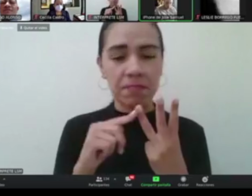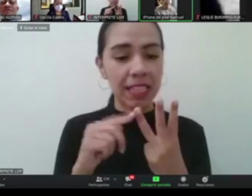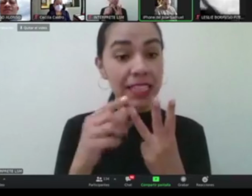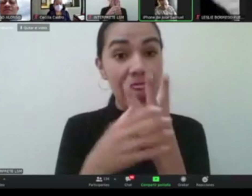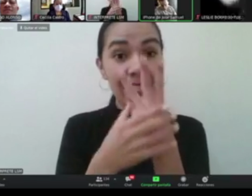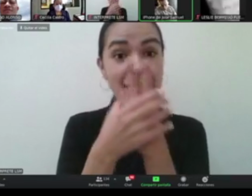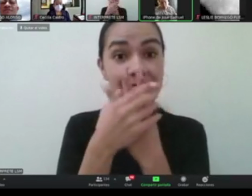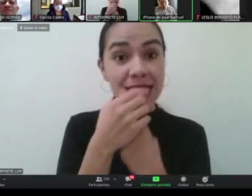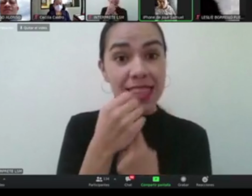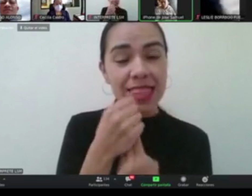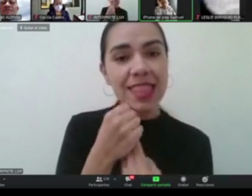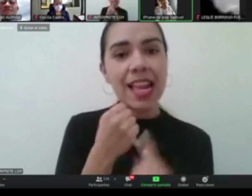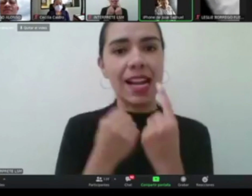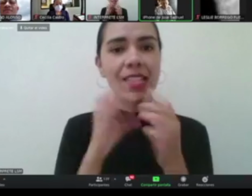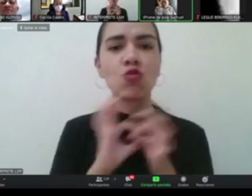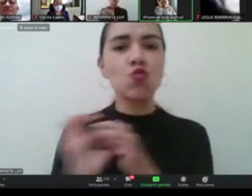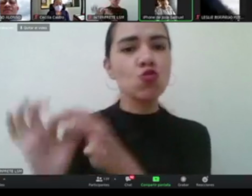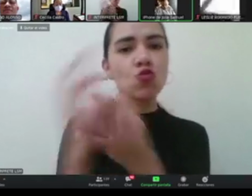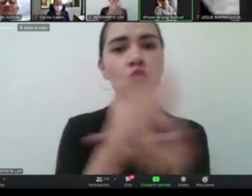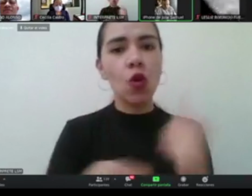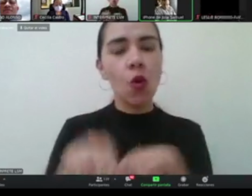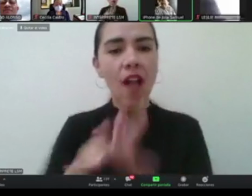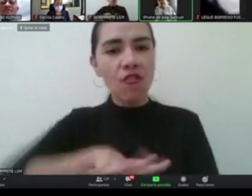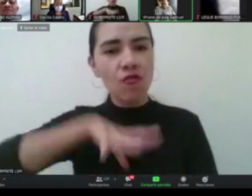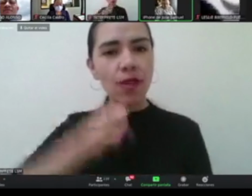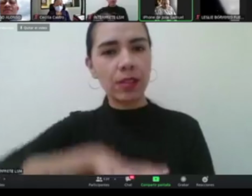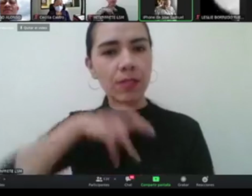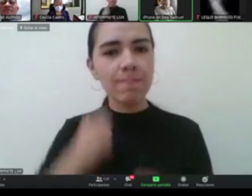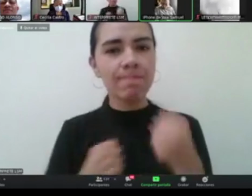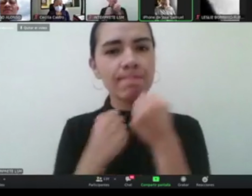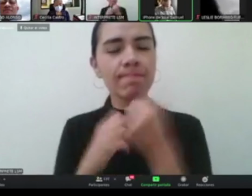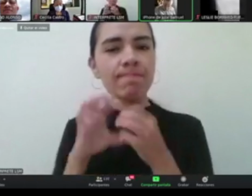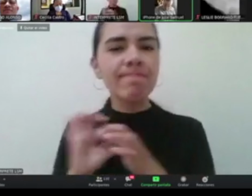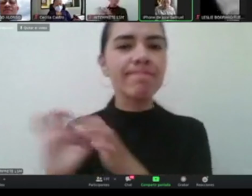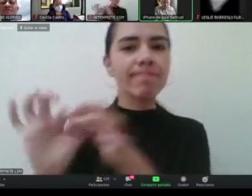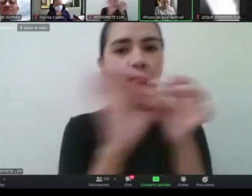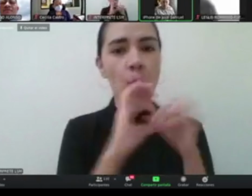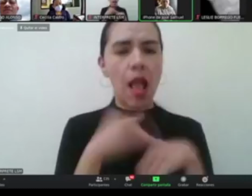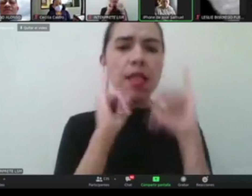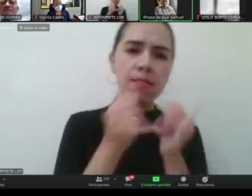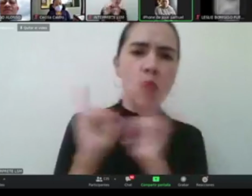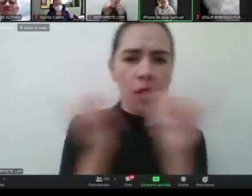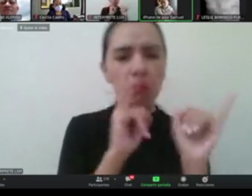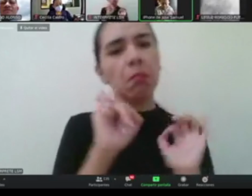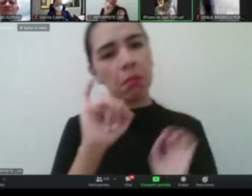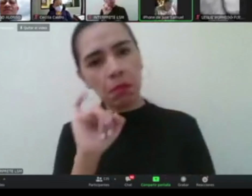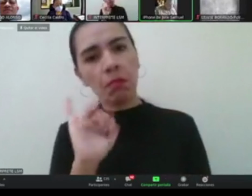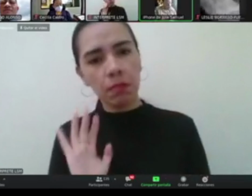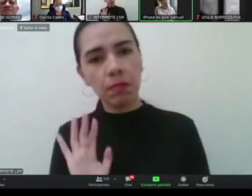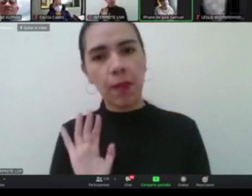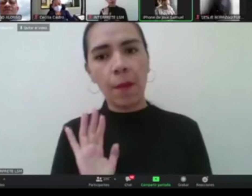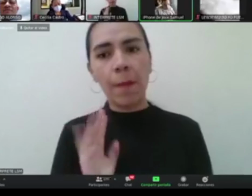todo esto porque los esfuerzos son unidos, ¿ya? O el esfuerzo individual vale, pero tiene